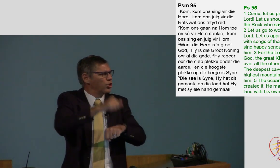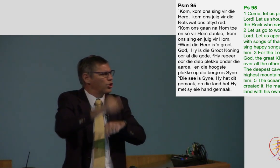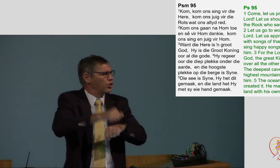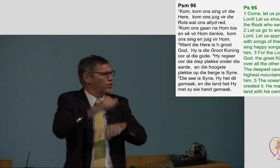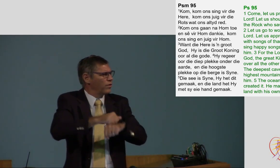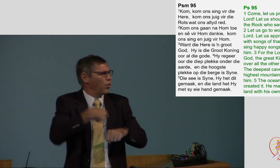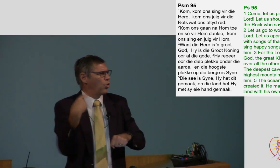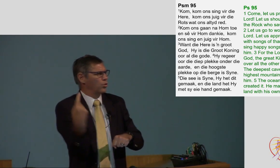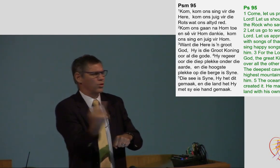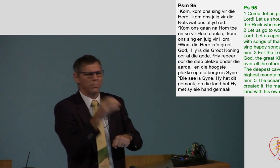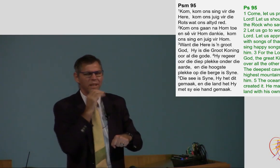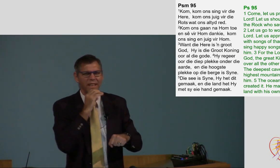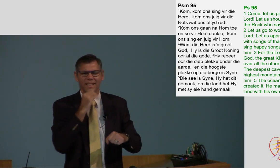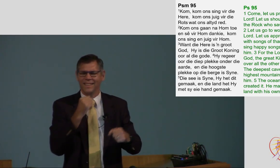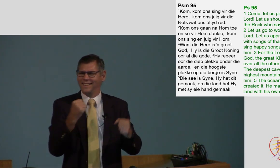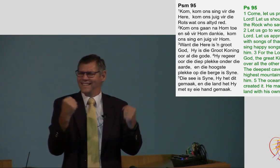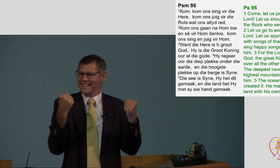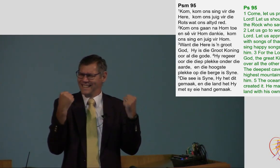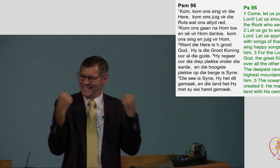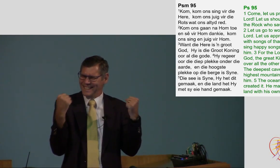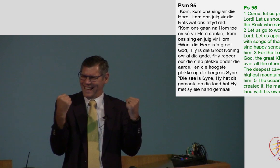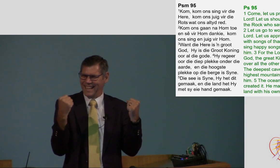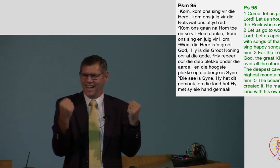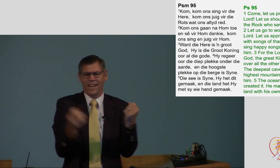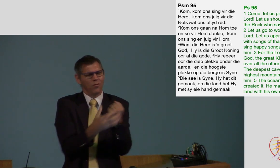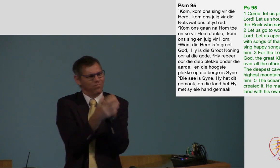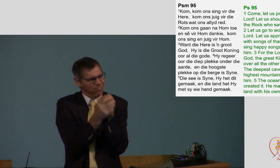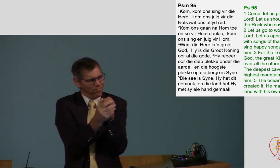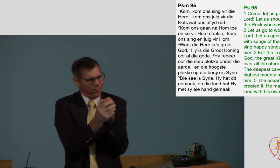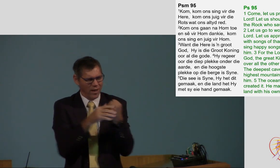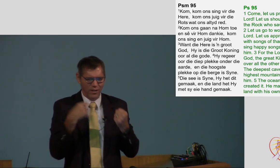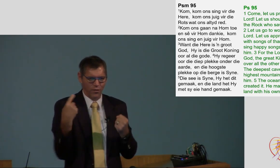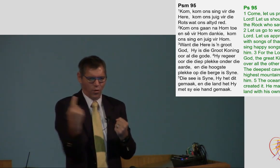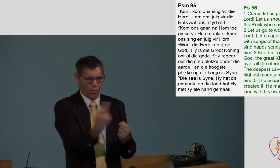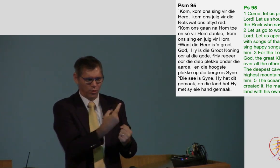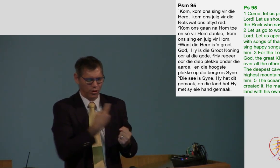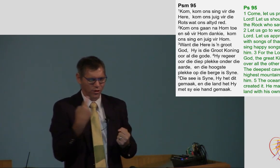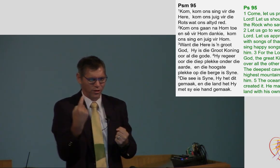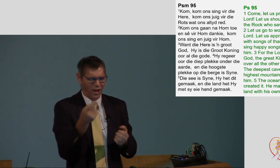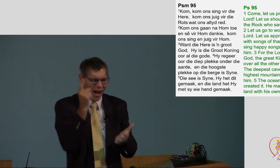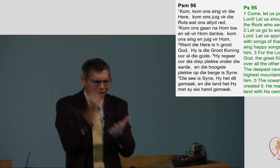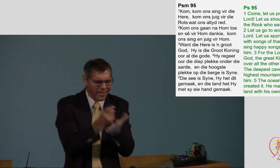rots vir ons, beteken sterk. Hy hou vas vir ons, altyd.